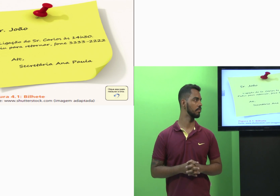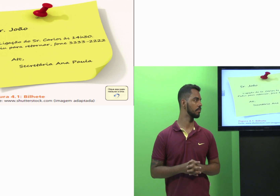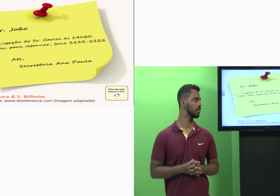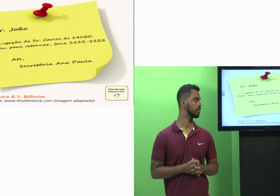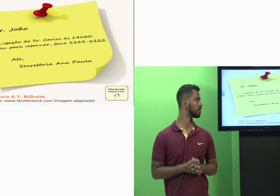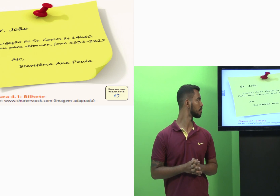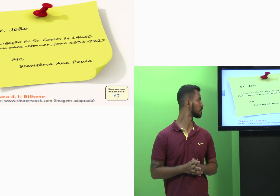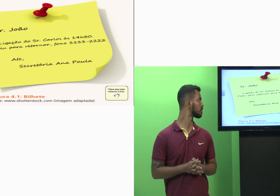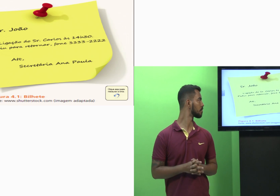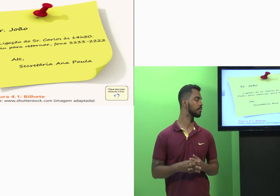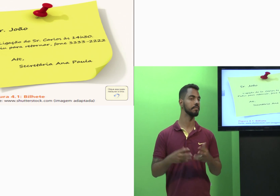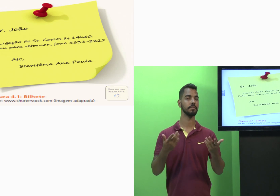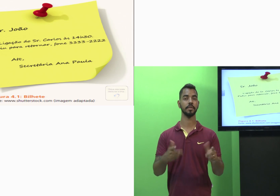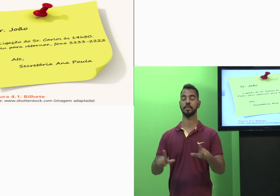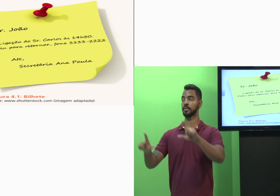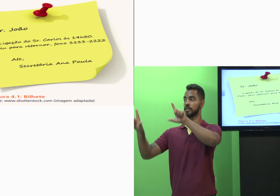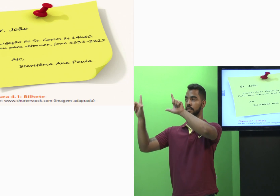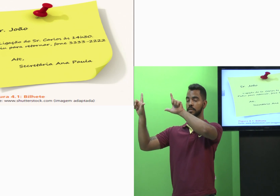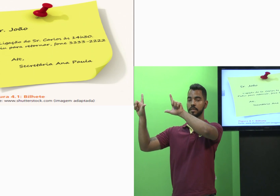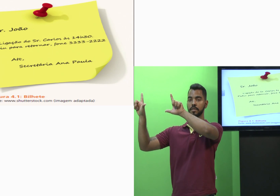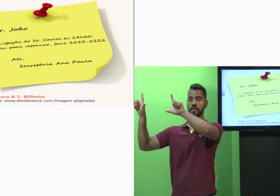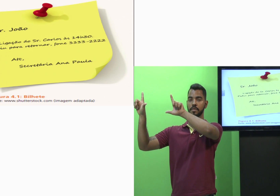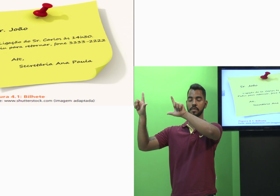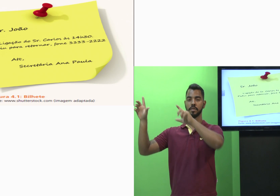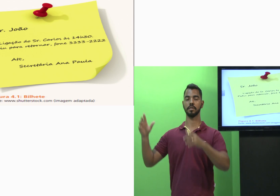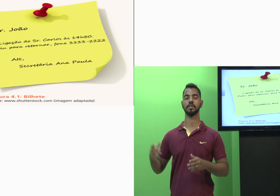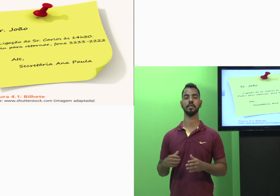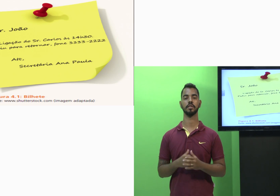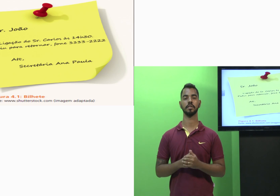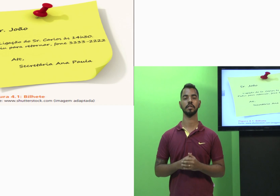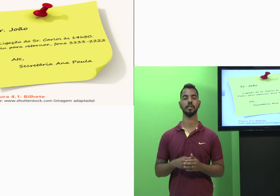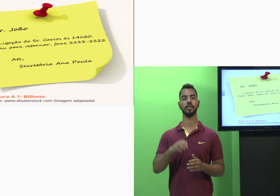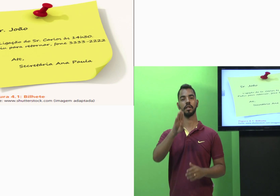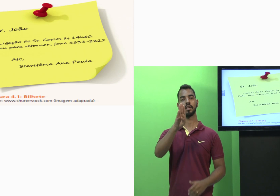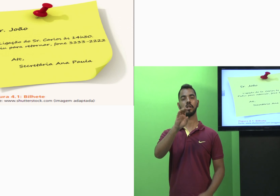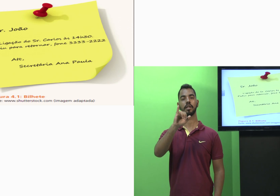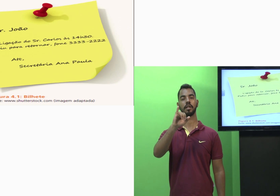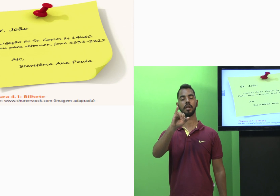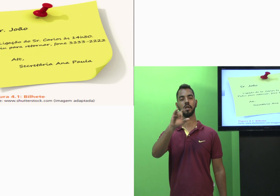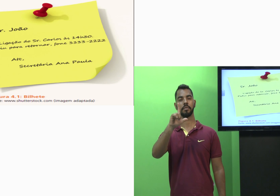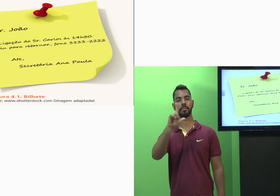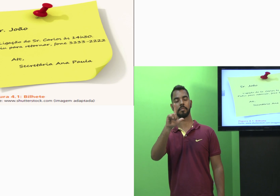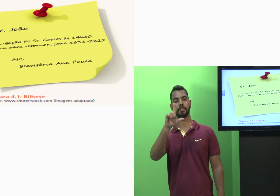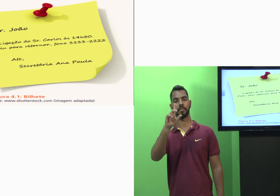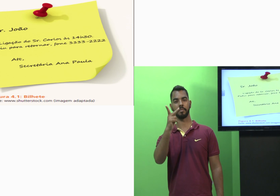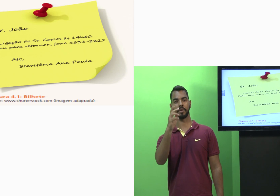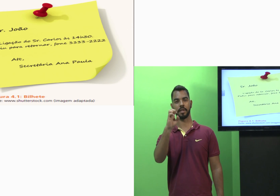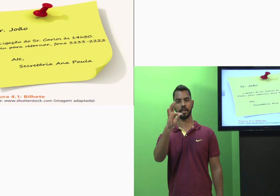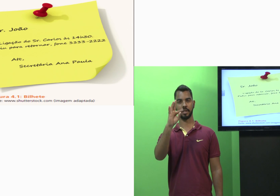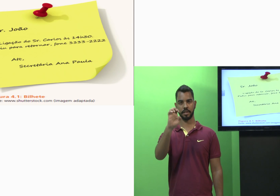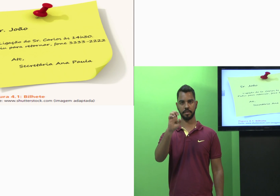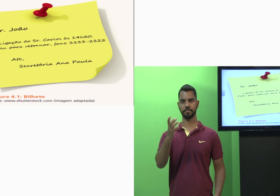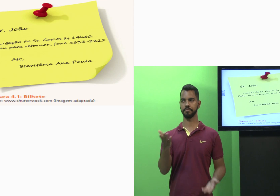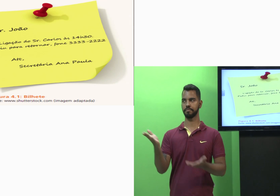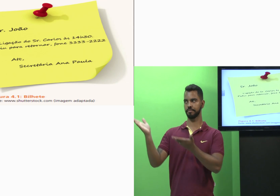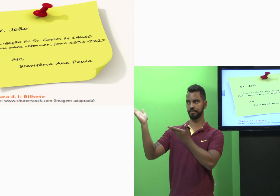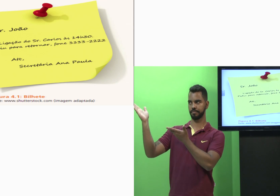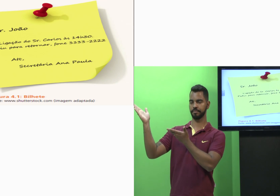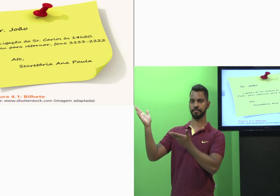E aqui nós temos um bilhete. Senhor João, ligação do senhor Carlos